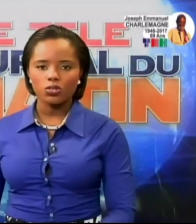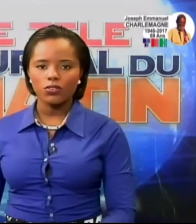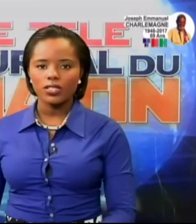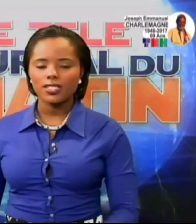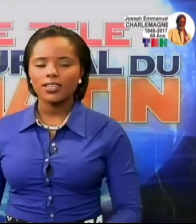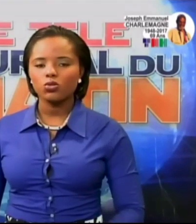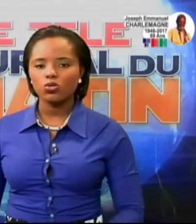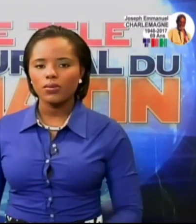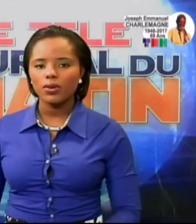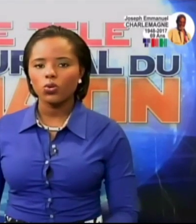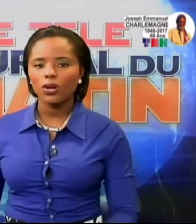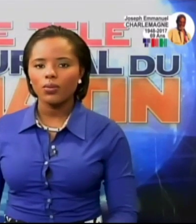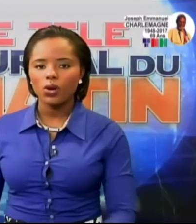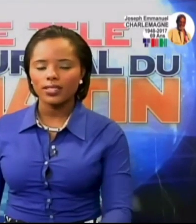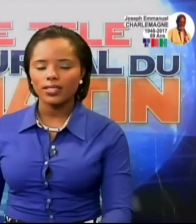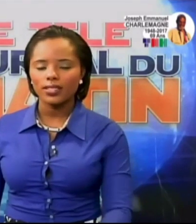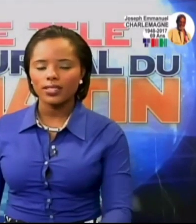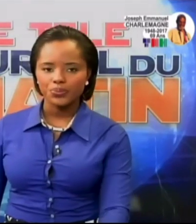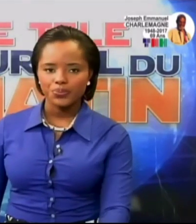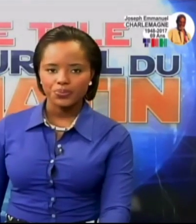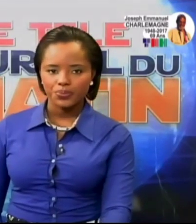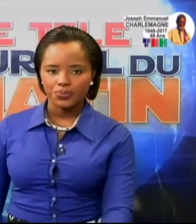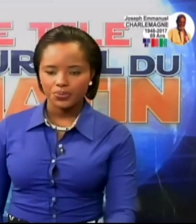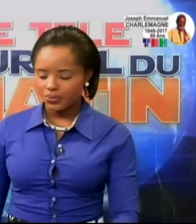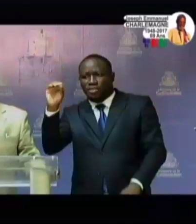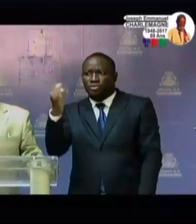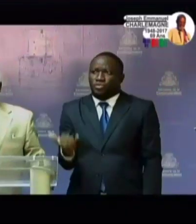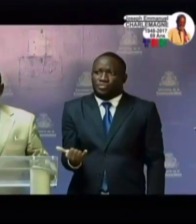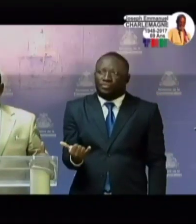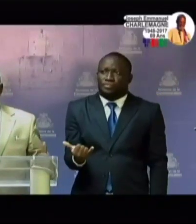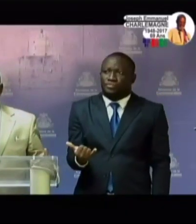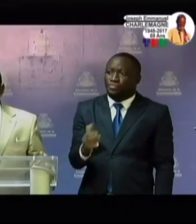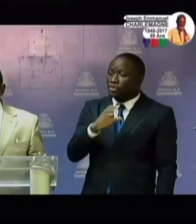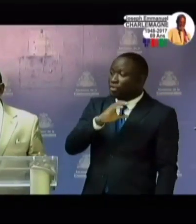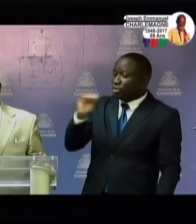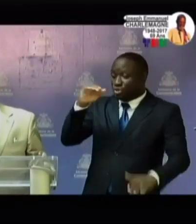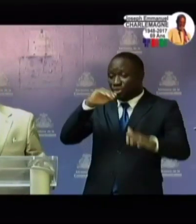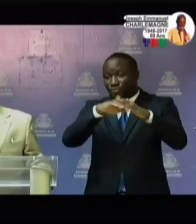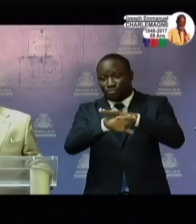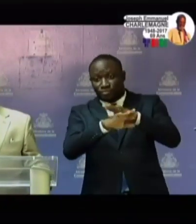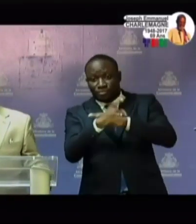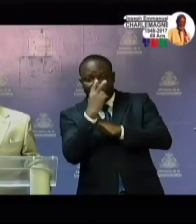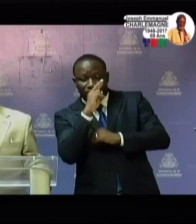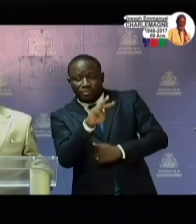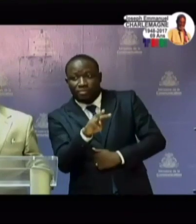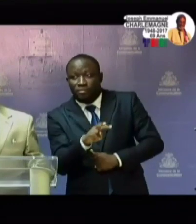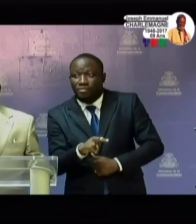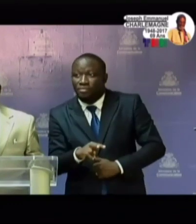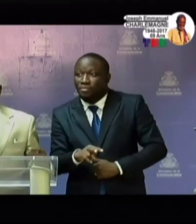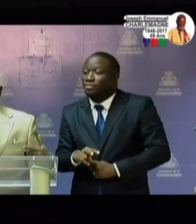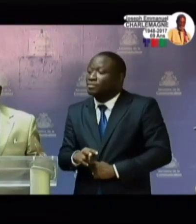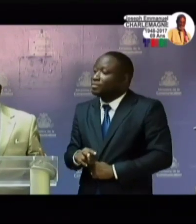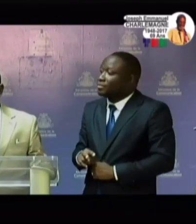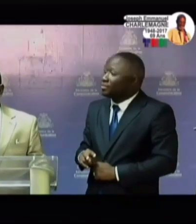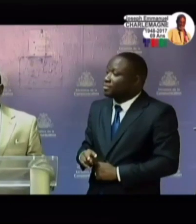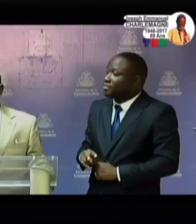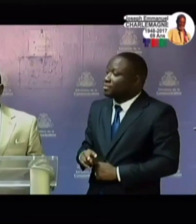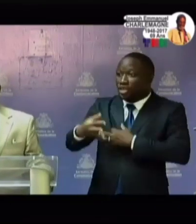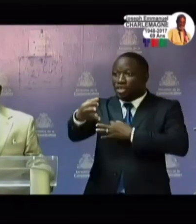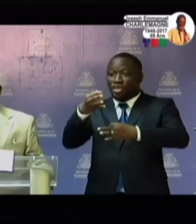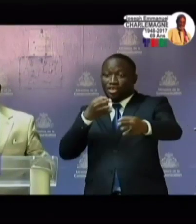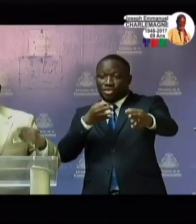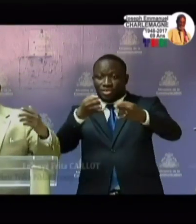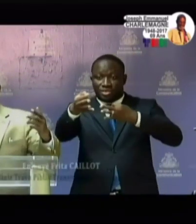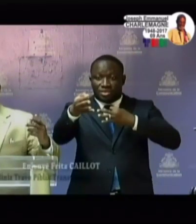envie de suivre un extrait toujours dans le micro collaboratrice. L'Ouest, les moyens dans l'Ouest, nous avons gardé ça où il est échangé que